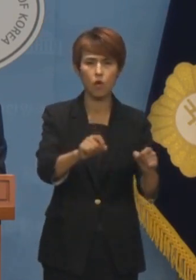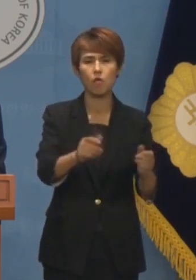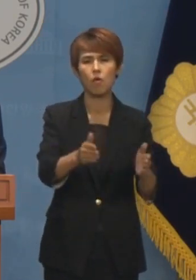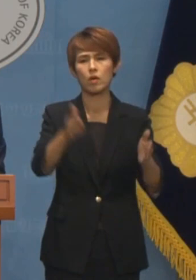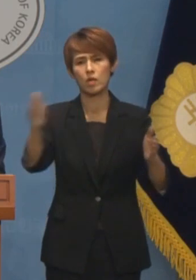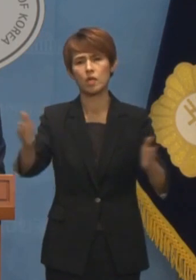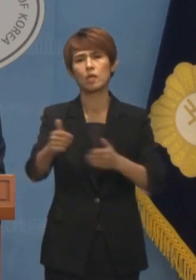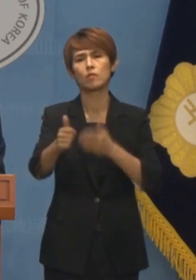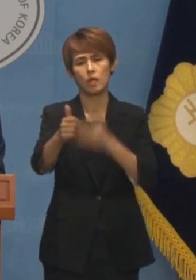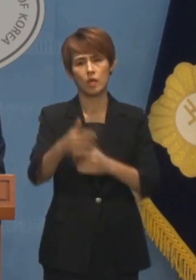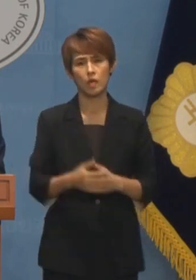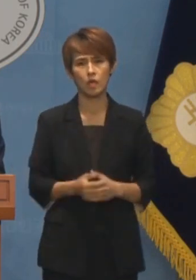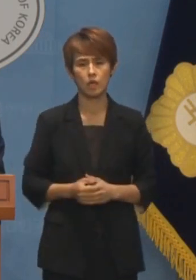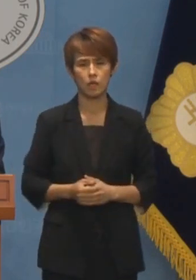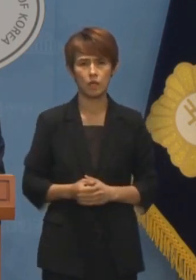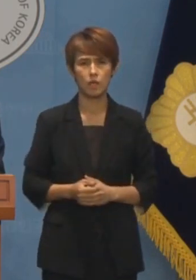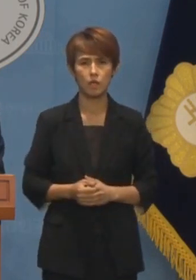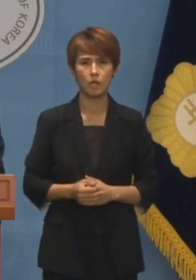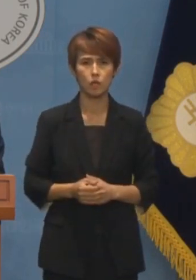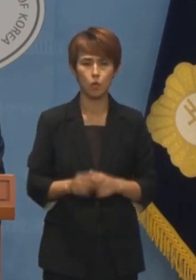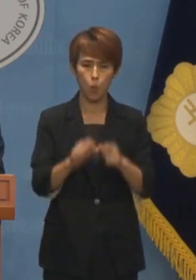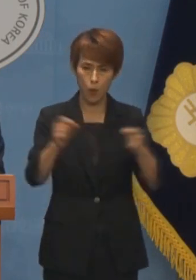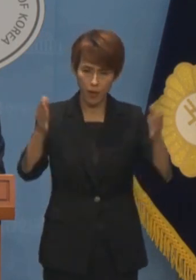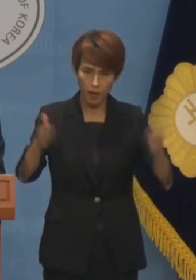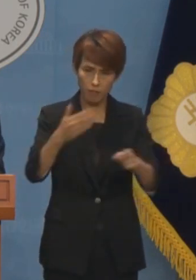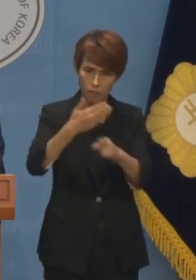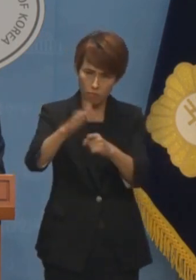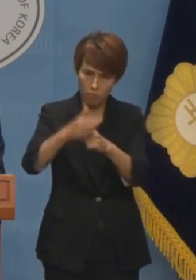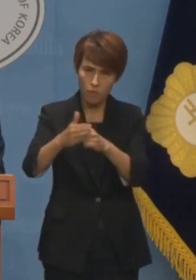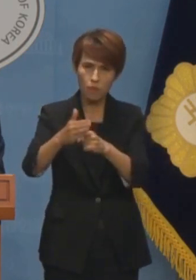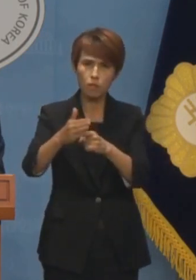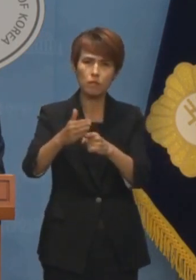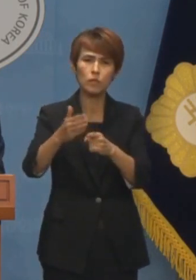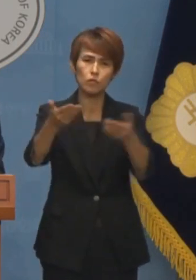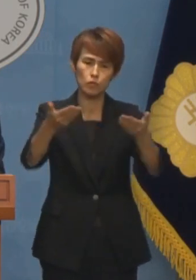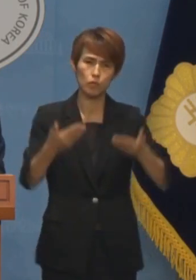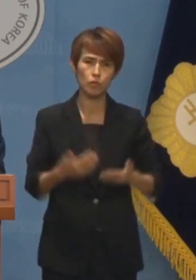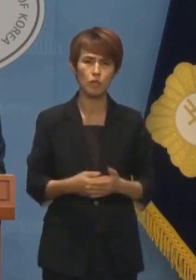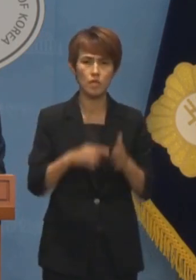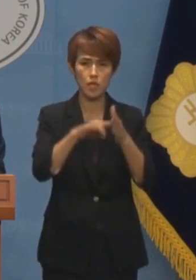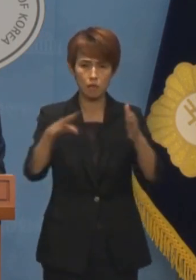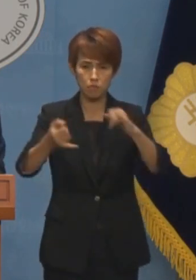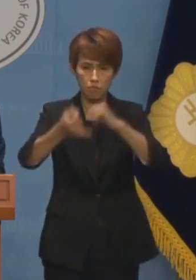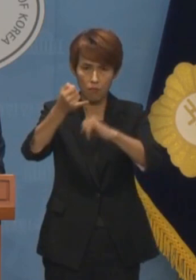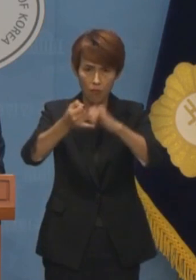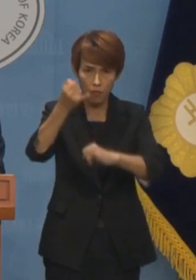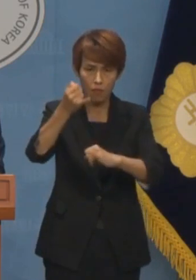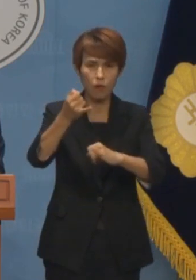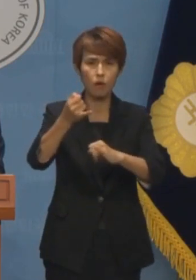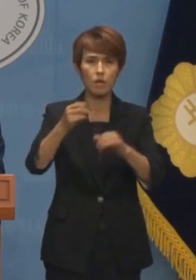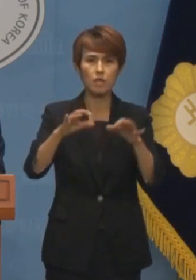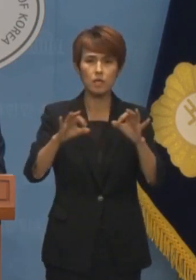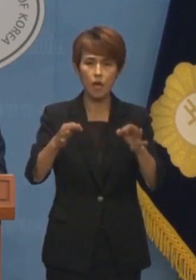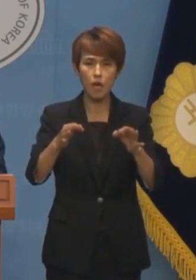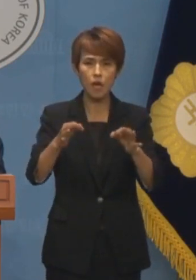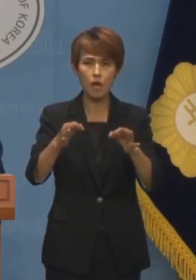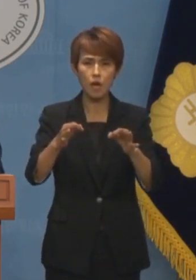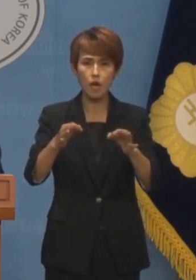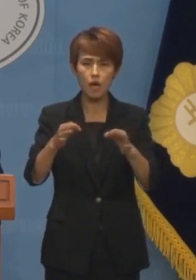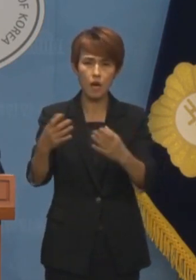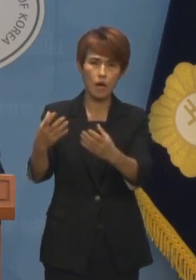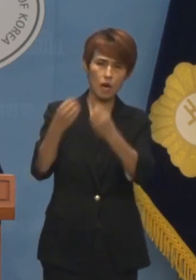열어줘야 합니다. 세금 연체로 인한 금융거래상의 불이익이 없도록 하는 조치도